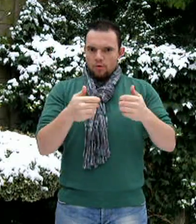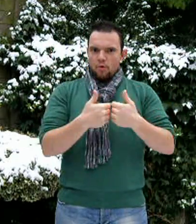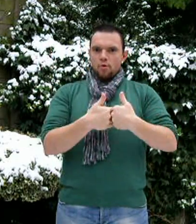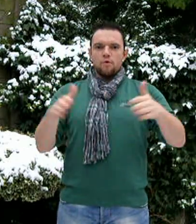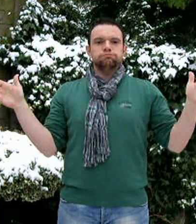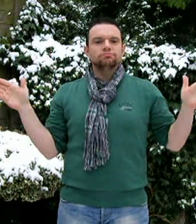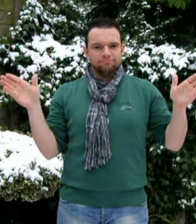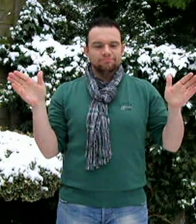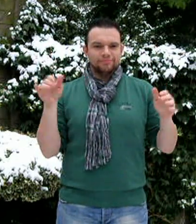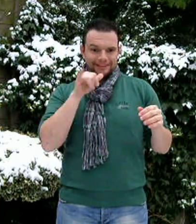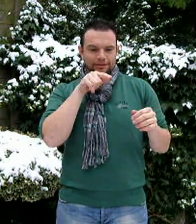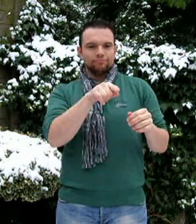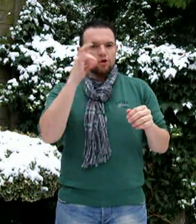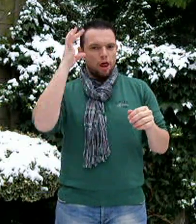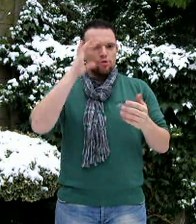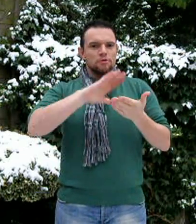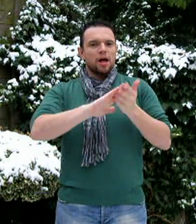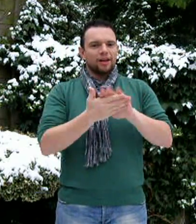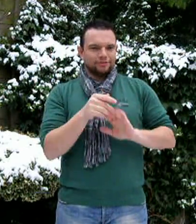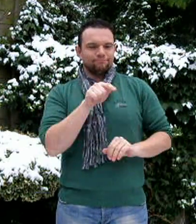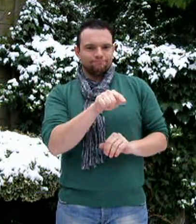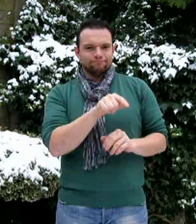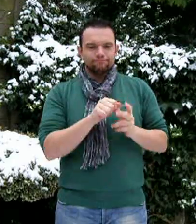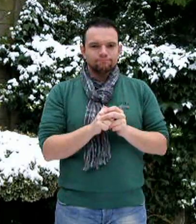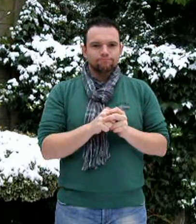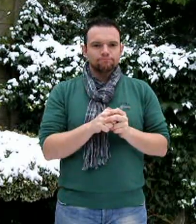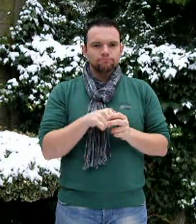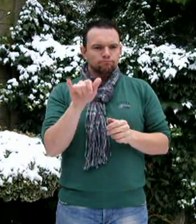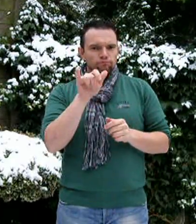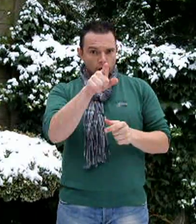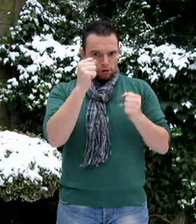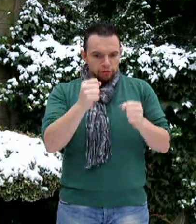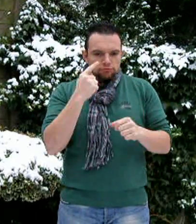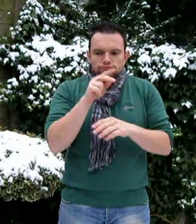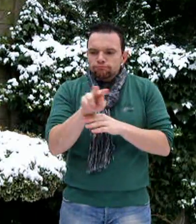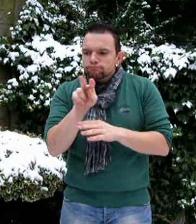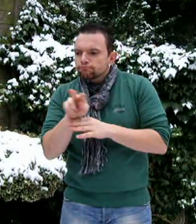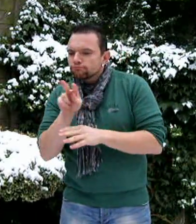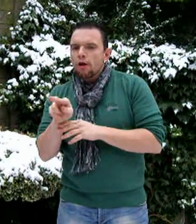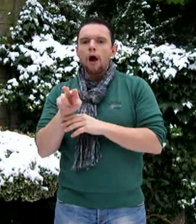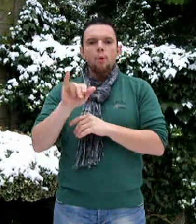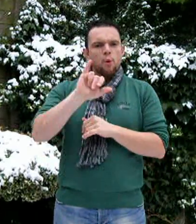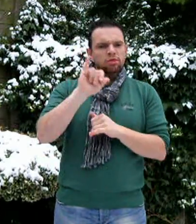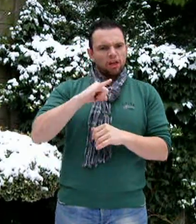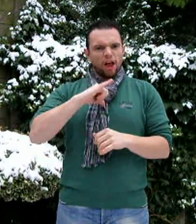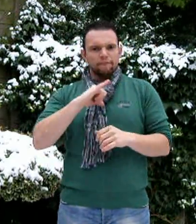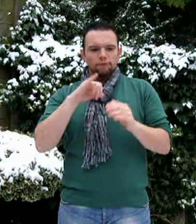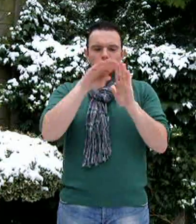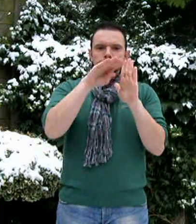het cultuurseizoen gaat van start met de cultuurmarkt van Vlaanderen. Op deze